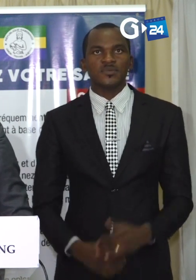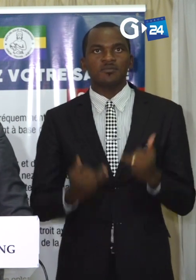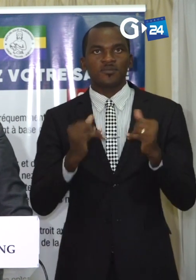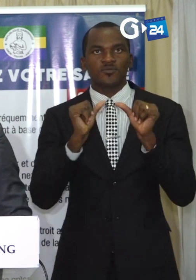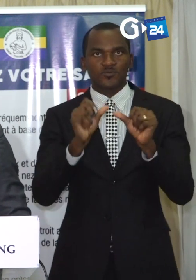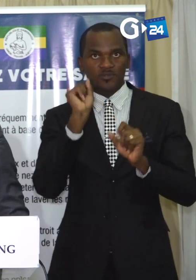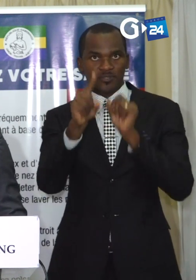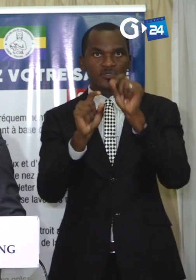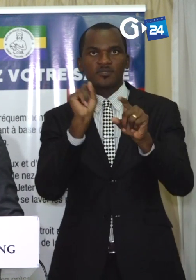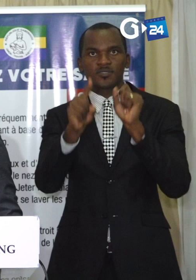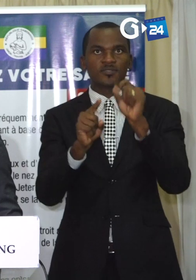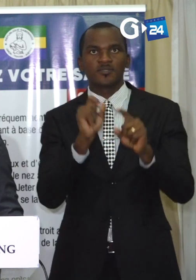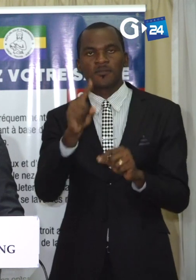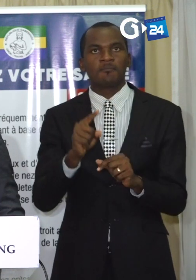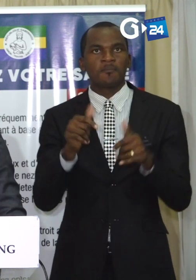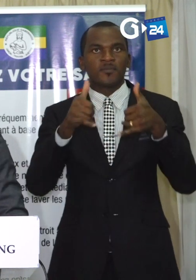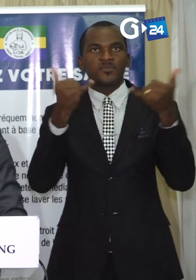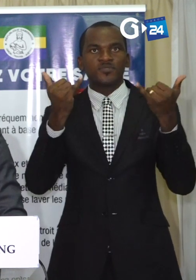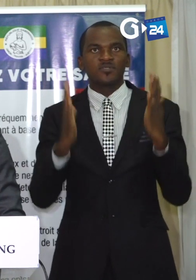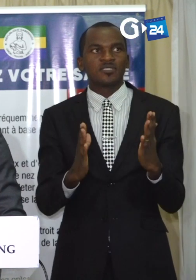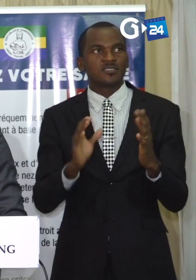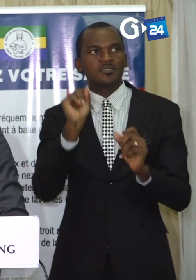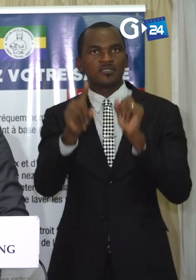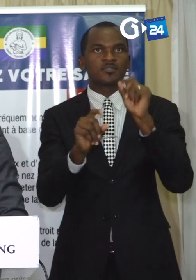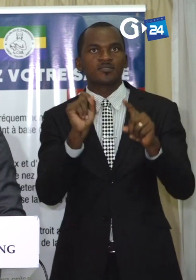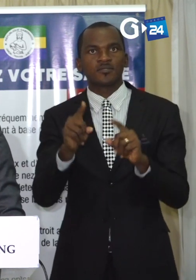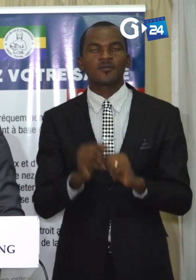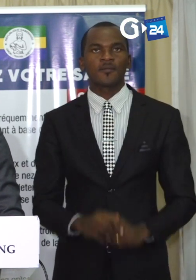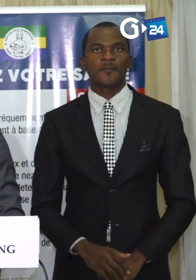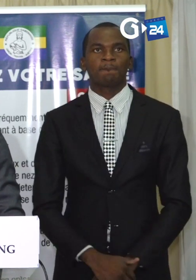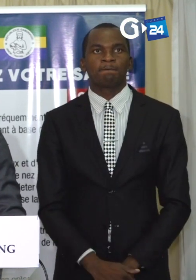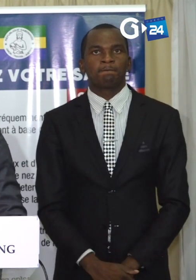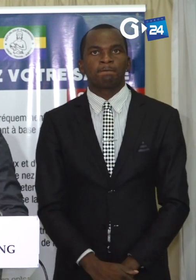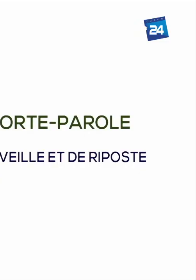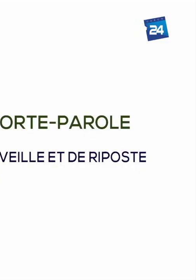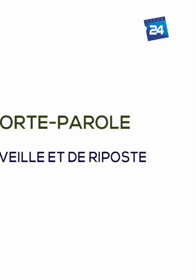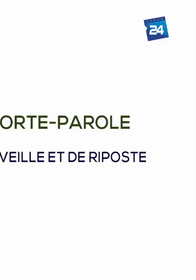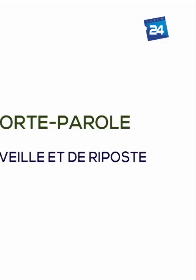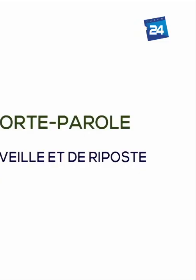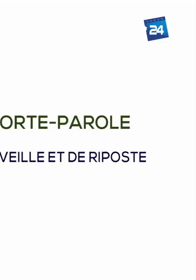question-réponse. Monsieur le journaliste, des questions s'il vous plaît. Première question.